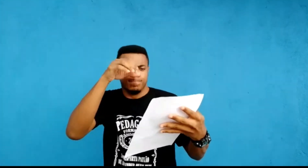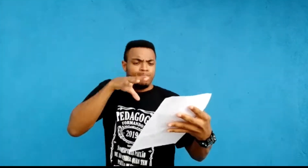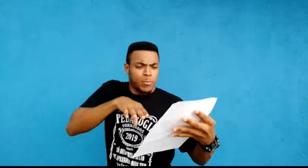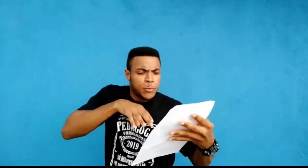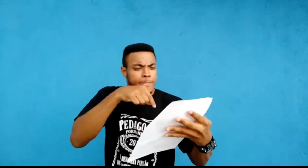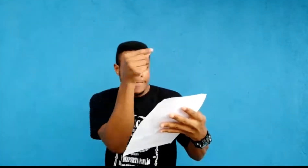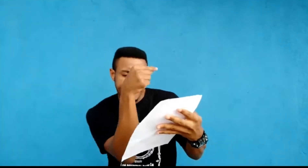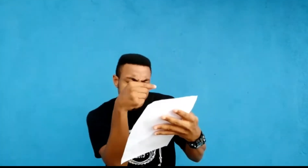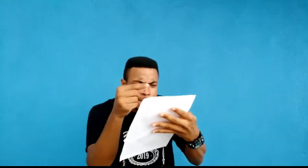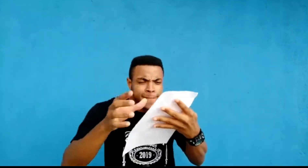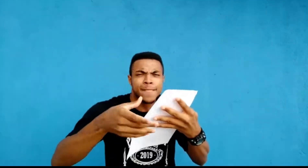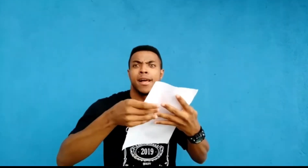escrita.